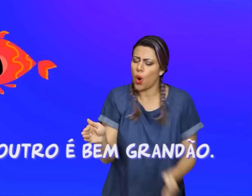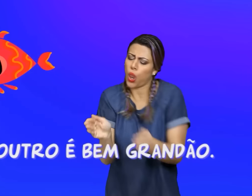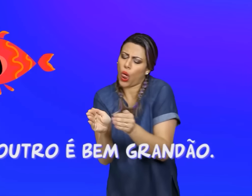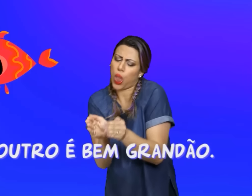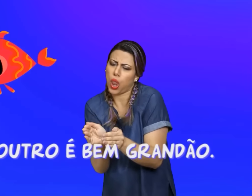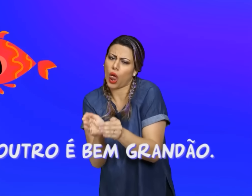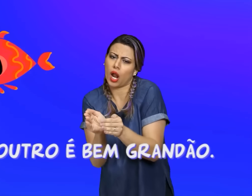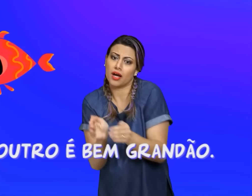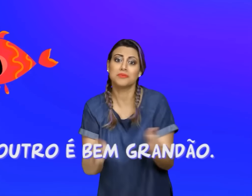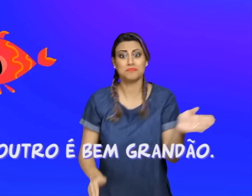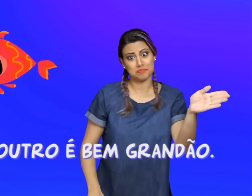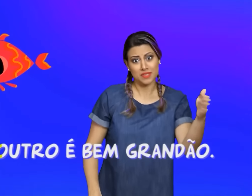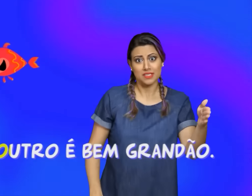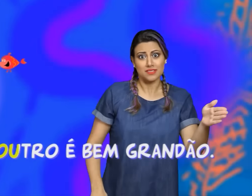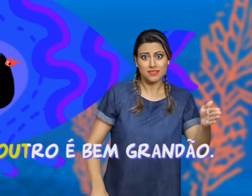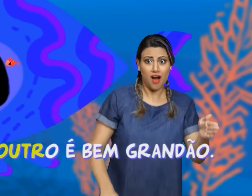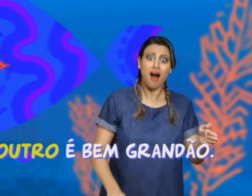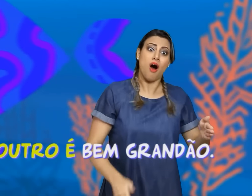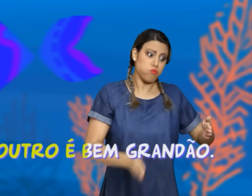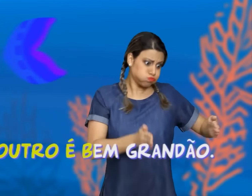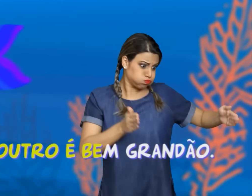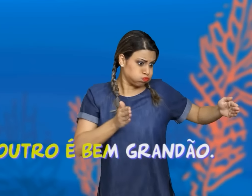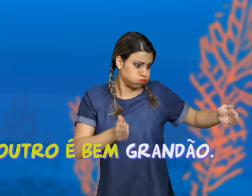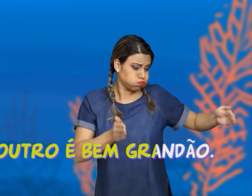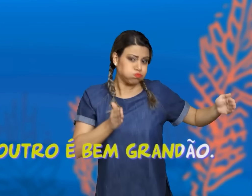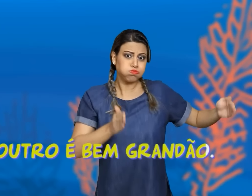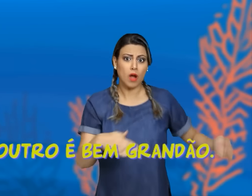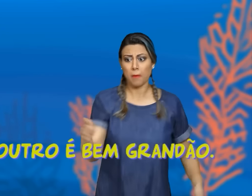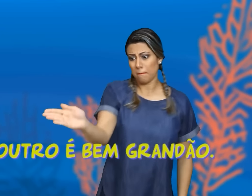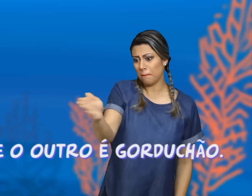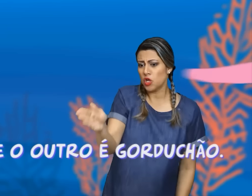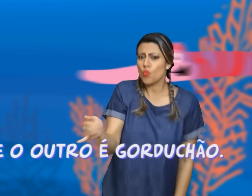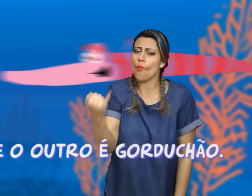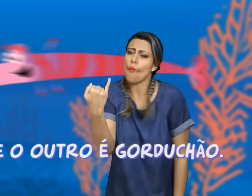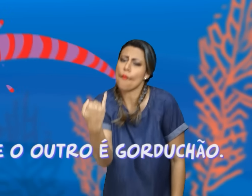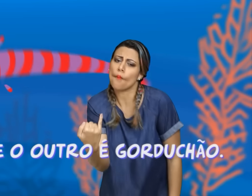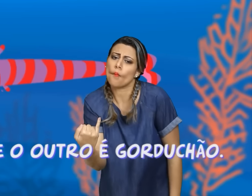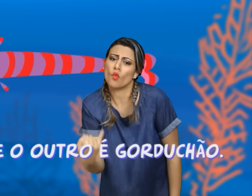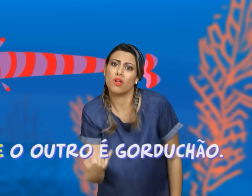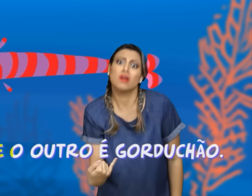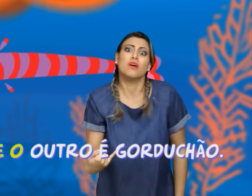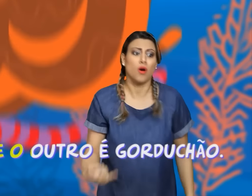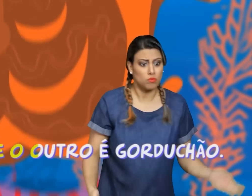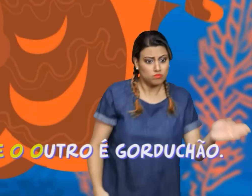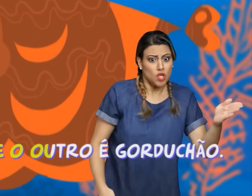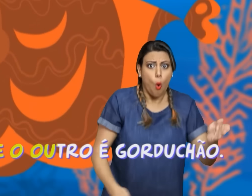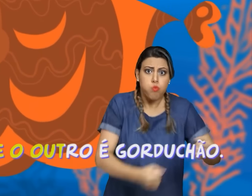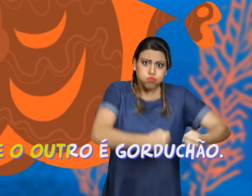Bem magrinho,